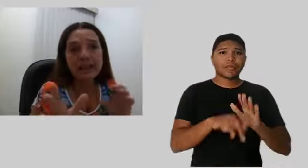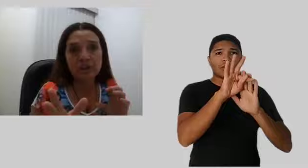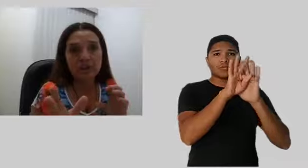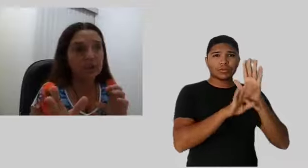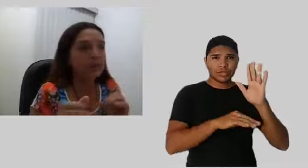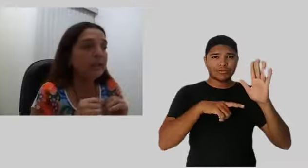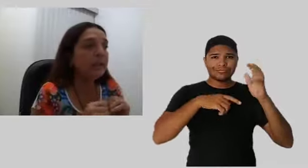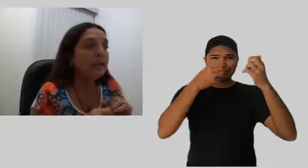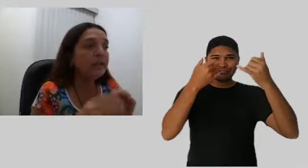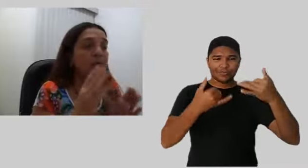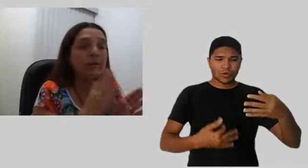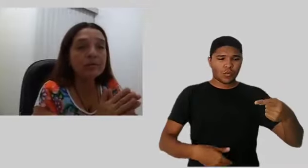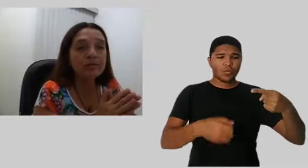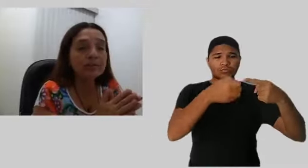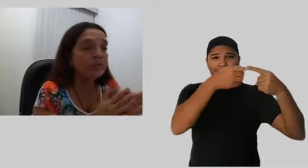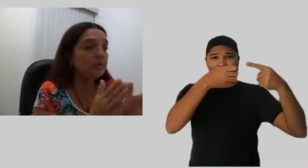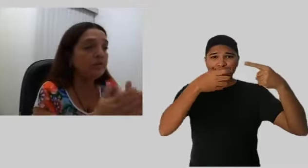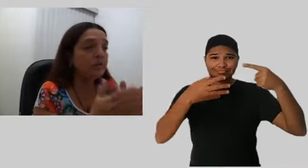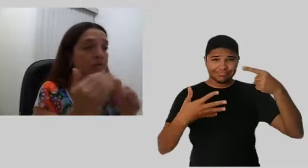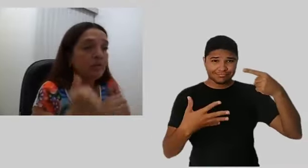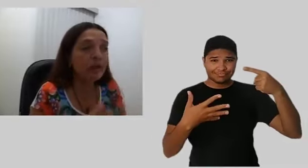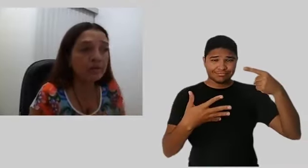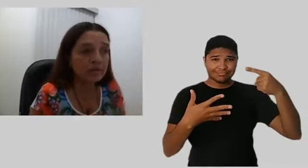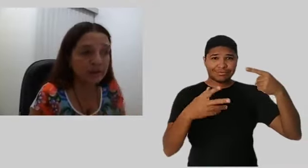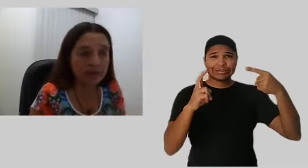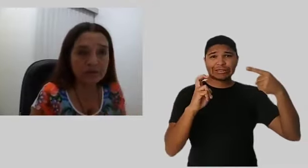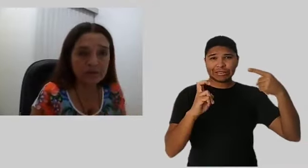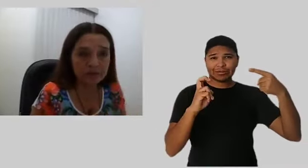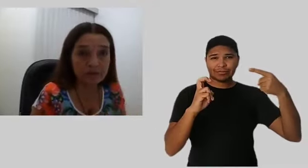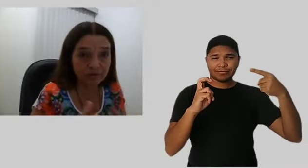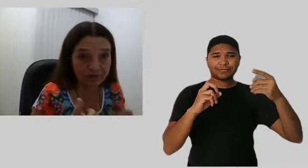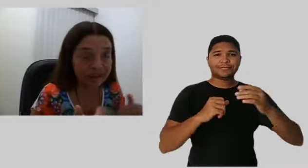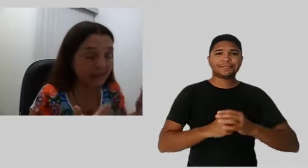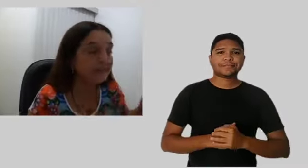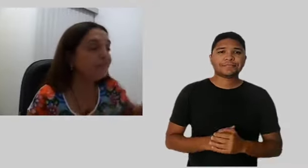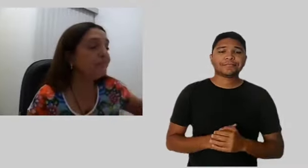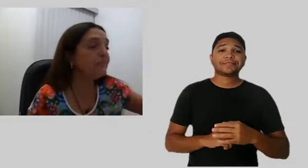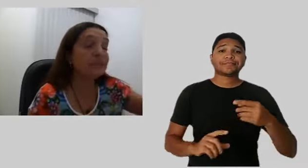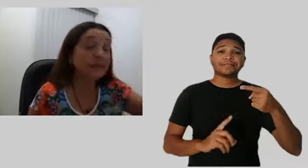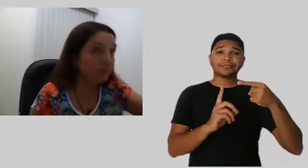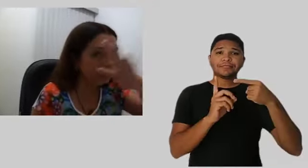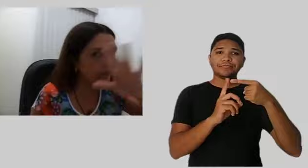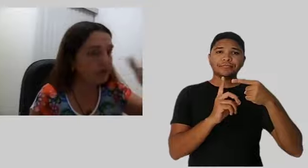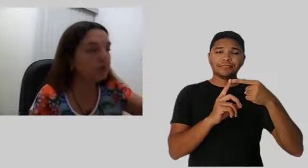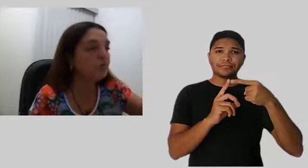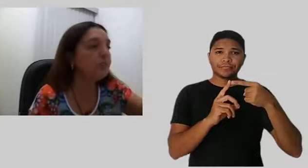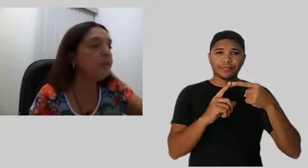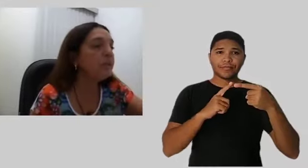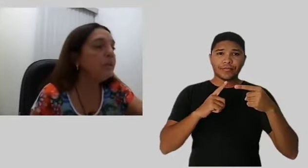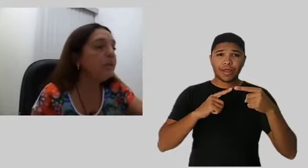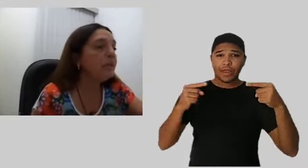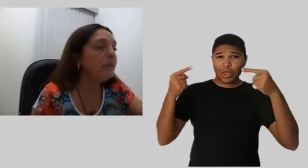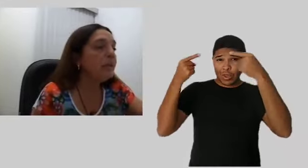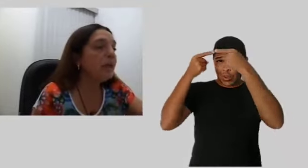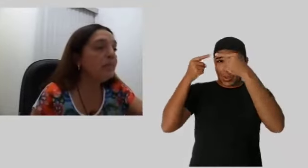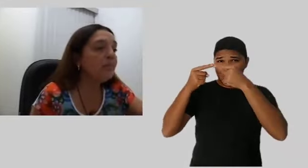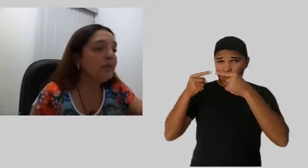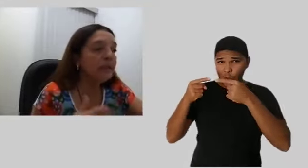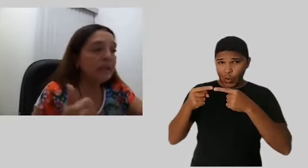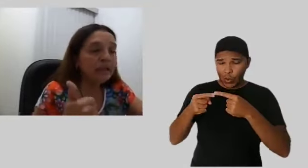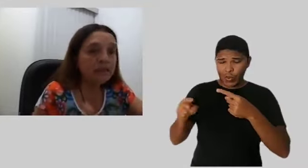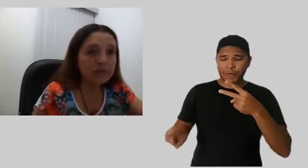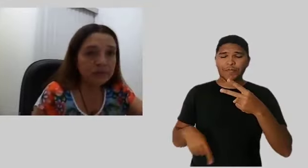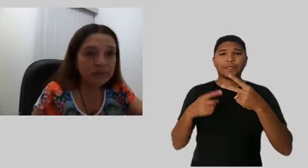característica que ela elege, né? Então o texto divide em 4 estágios, 4 fases, 5 fases, desculpe, né?